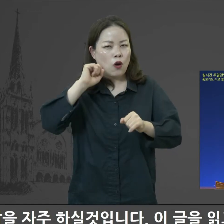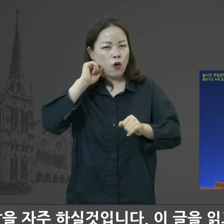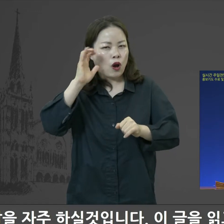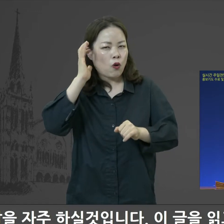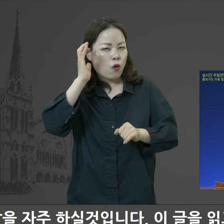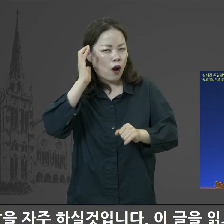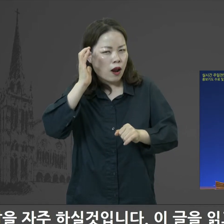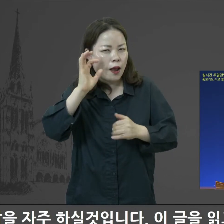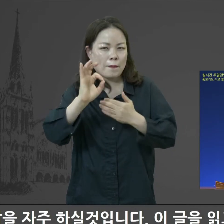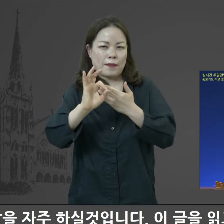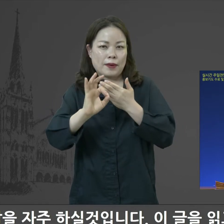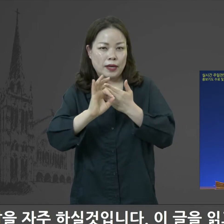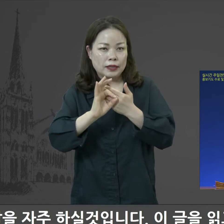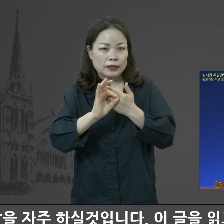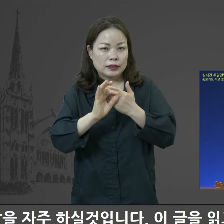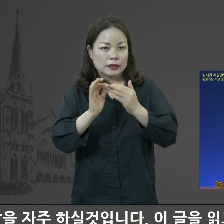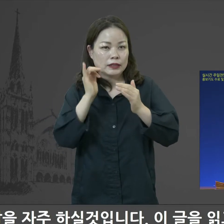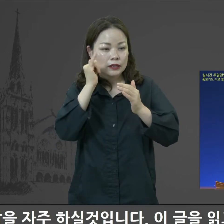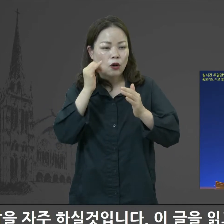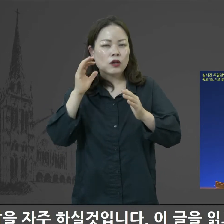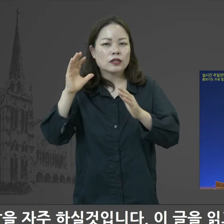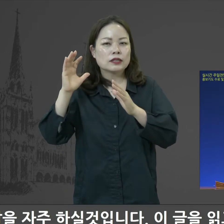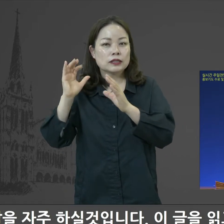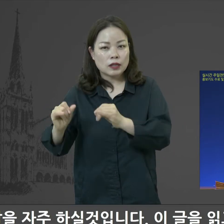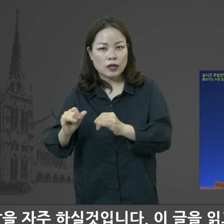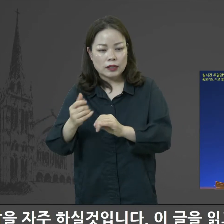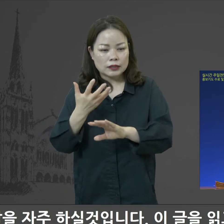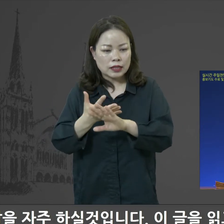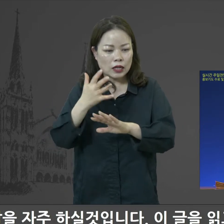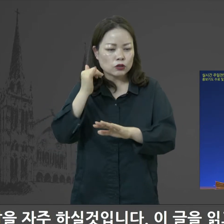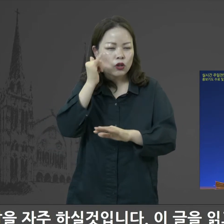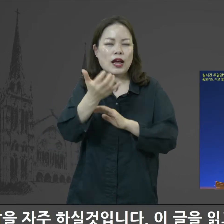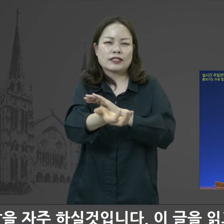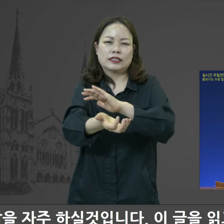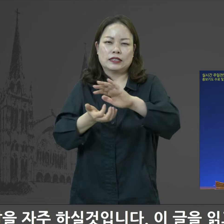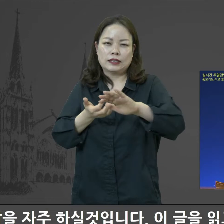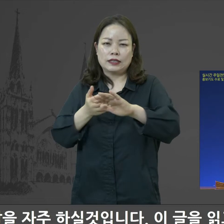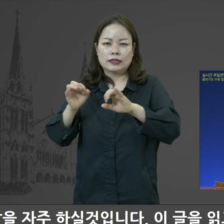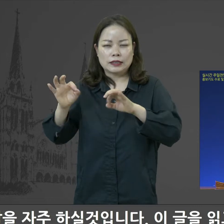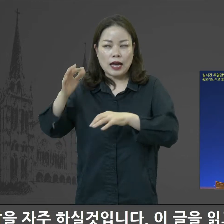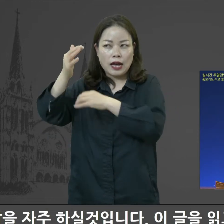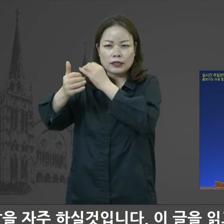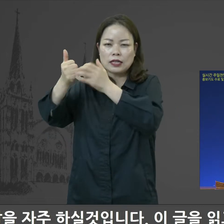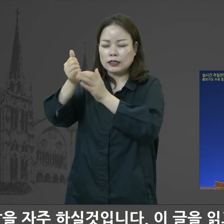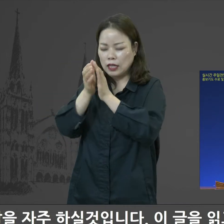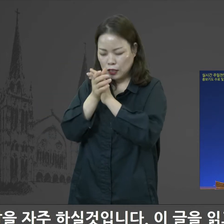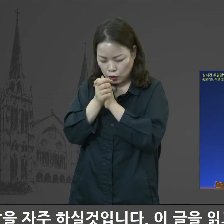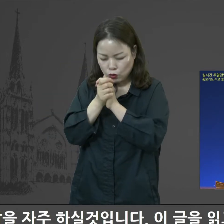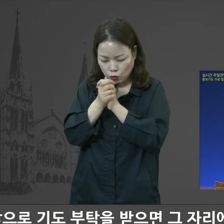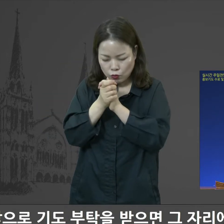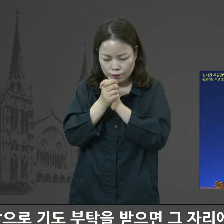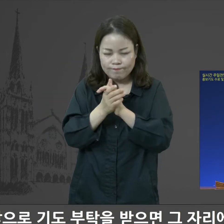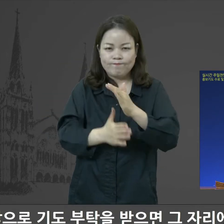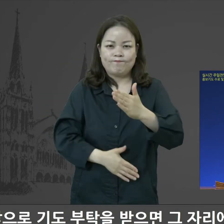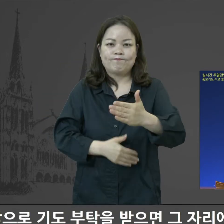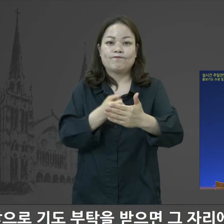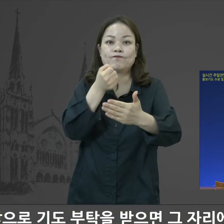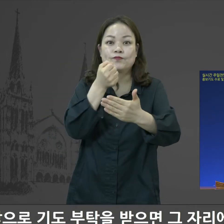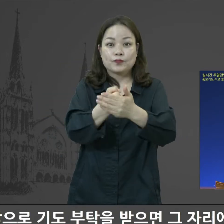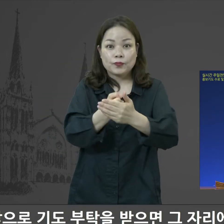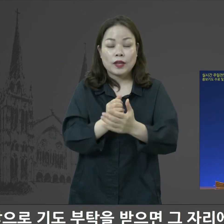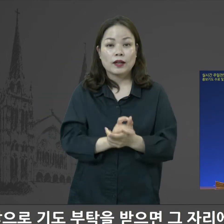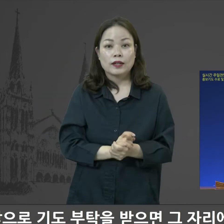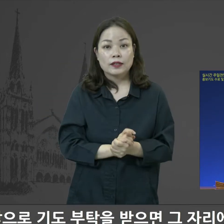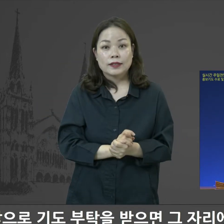곤란한 상황이면 전화 신방을 끊고 다른 곳에 전화하기 전에 잠시 하나님 앞에 기도하기로 작정했습니다.